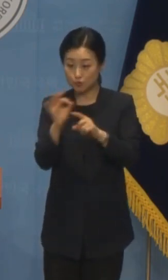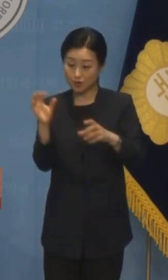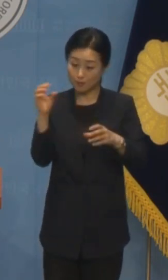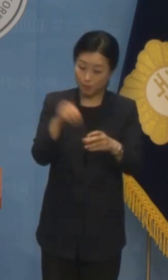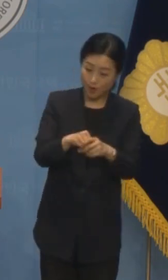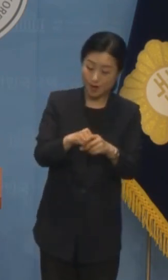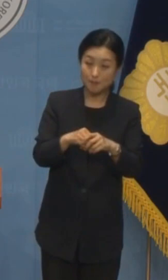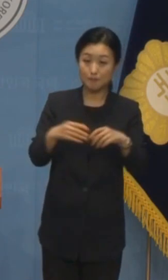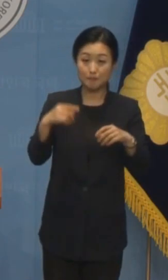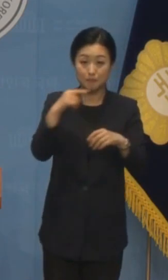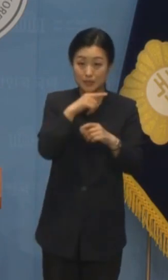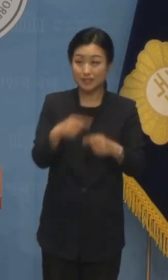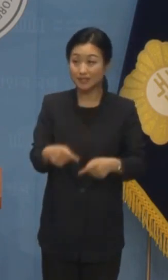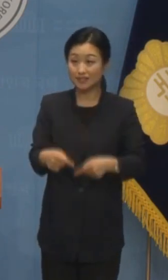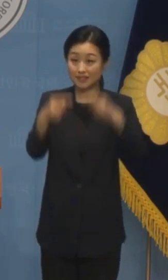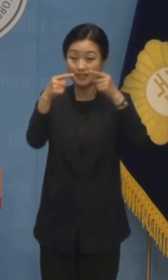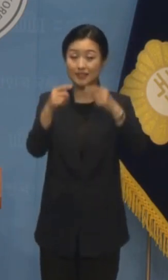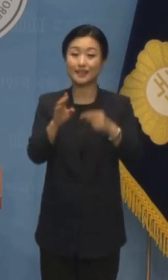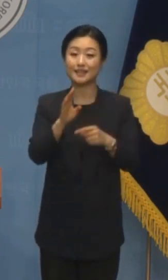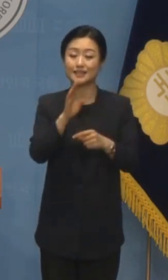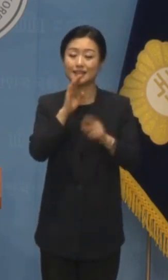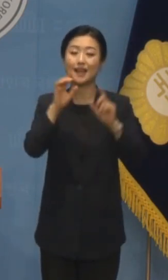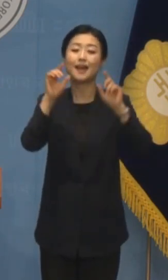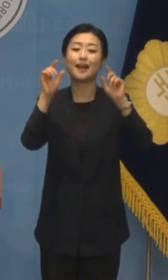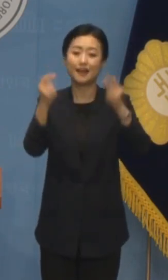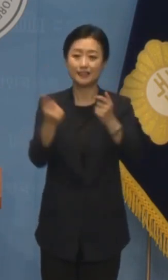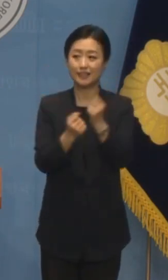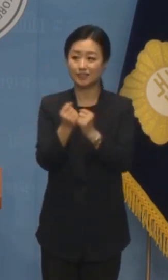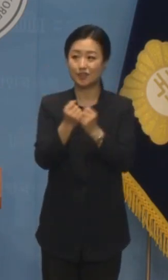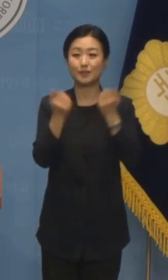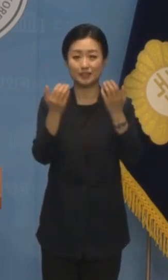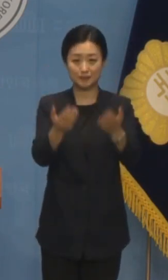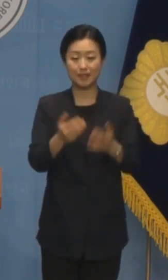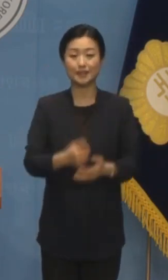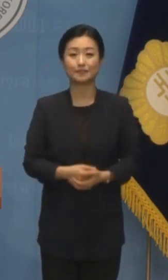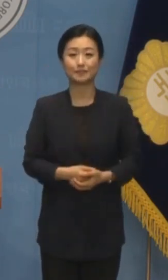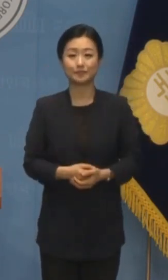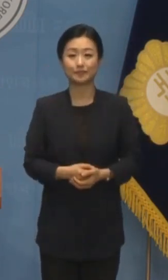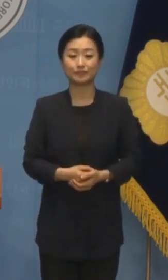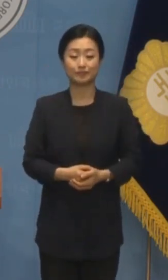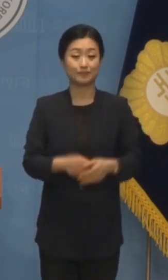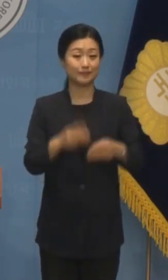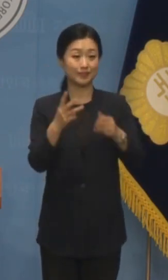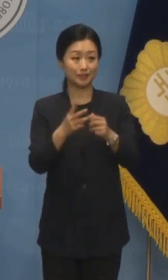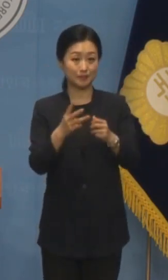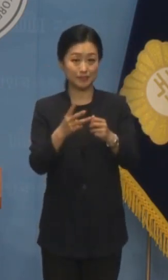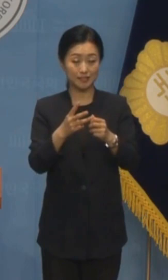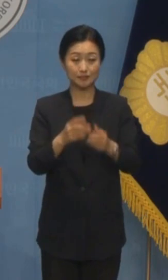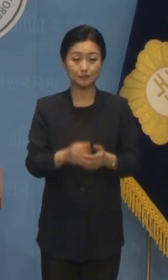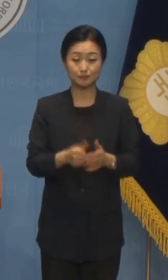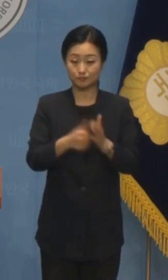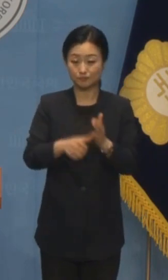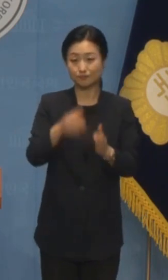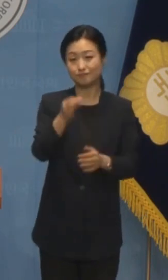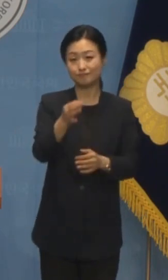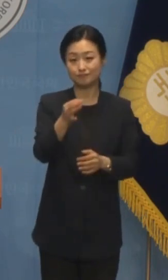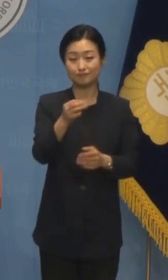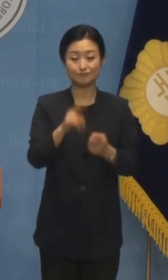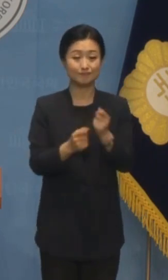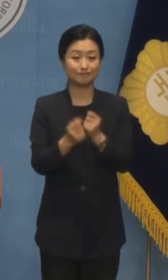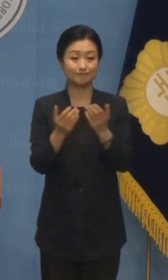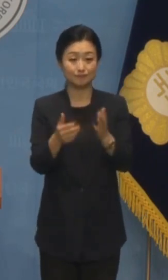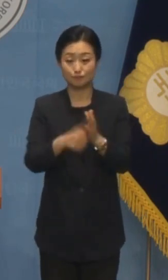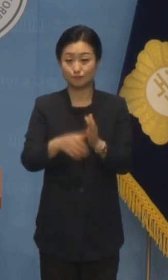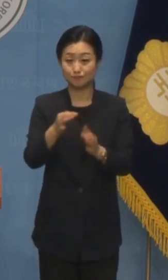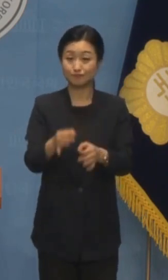재정이 망가진다는 것은 사실이 아니다라는 말씀을 드리는 겁니다. 세 번째 반대로는 물가 이야기입니다.